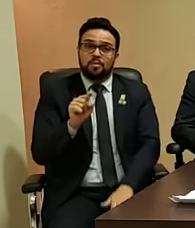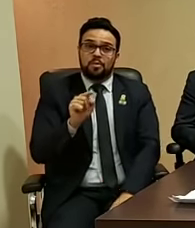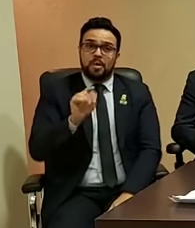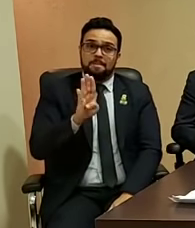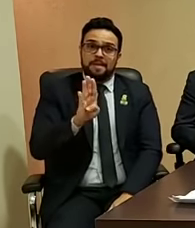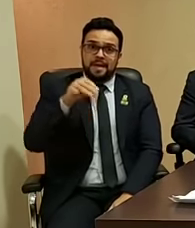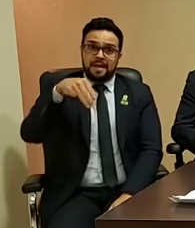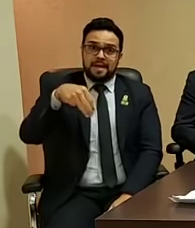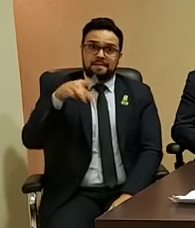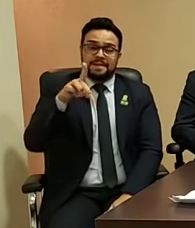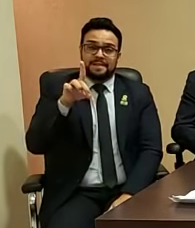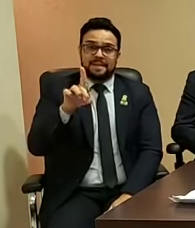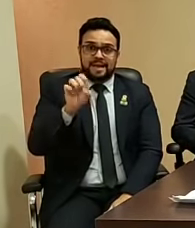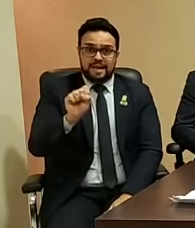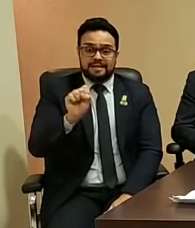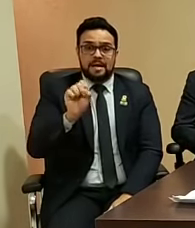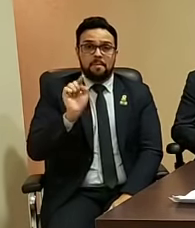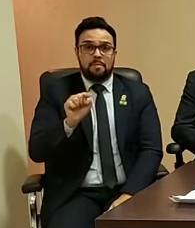aberto.bnds.gov.br.